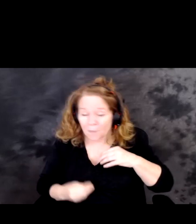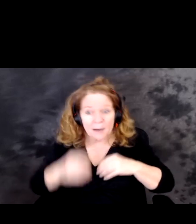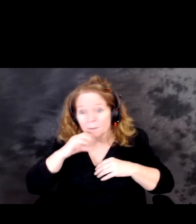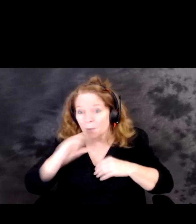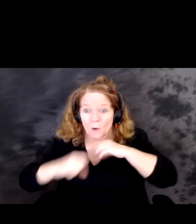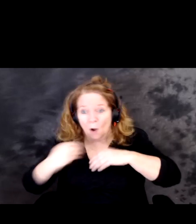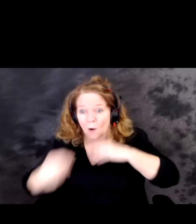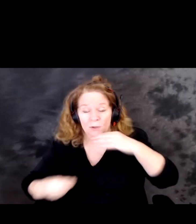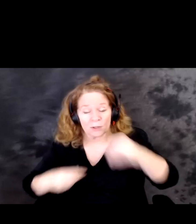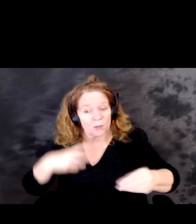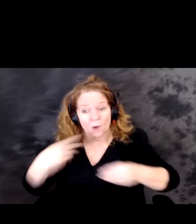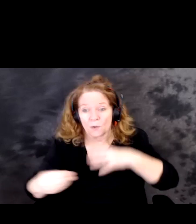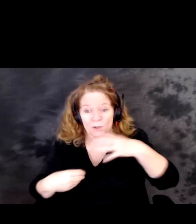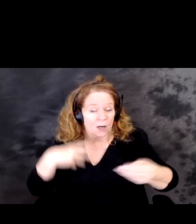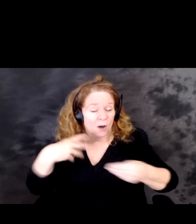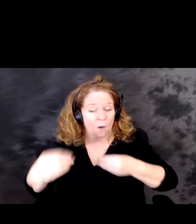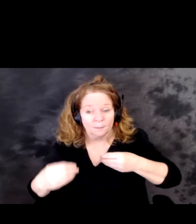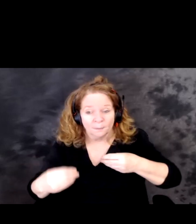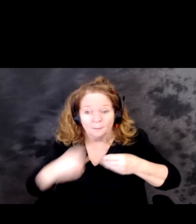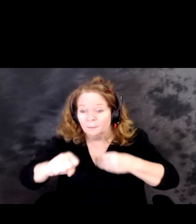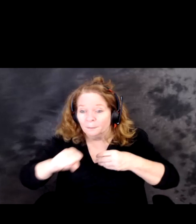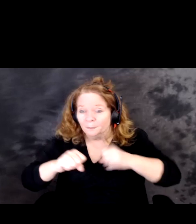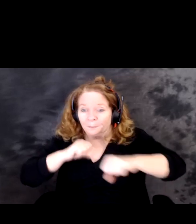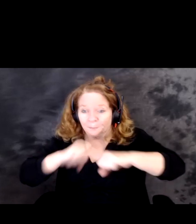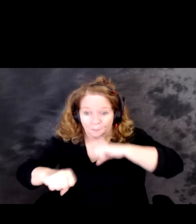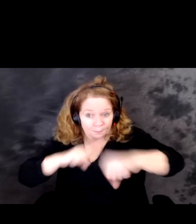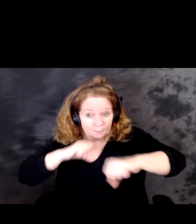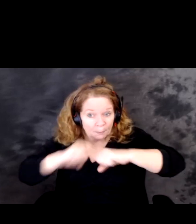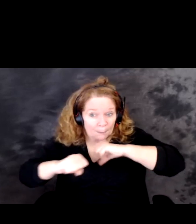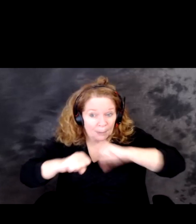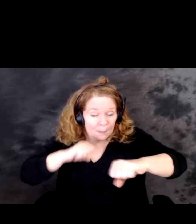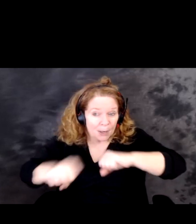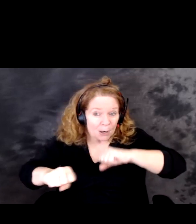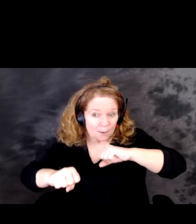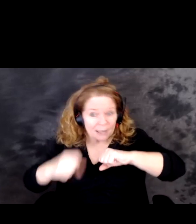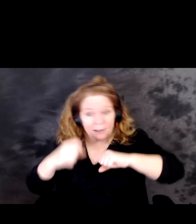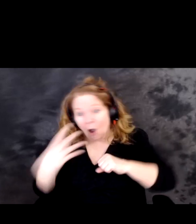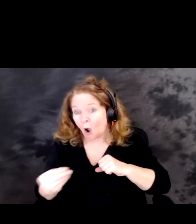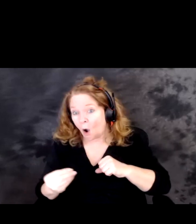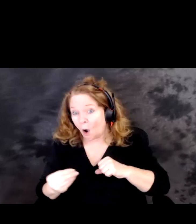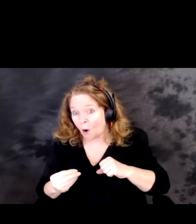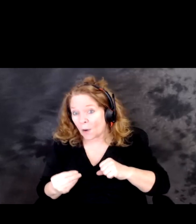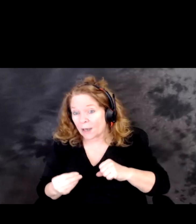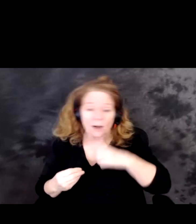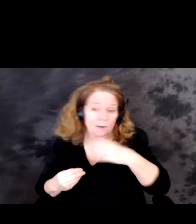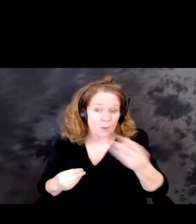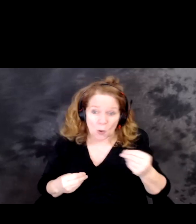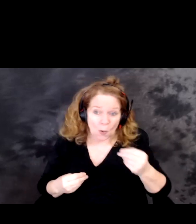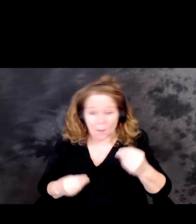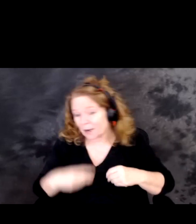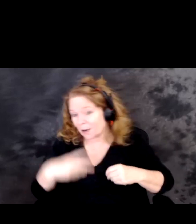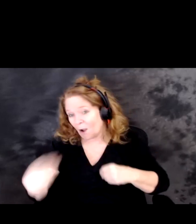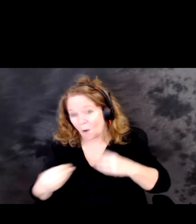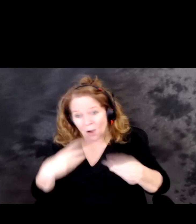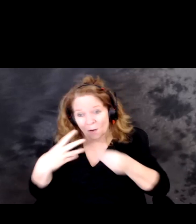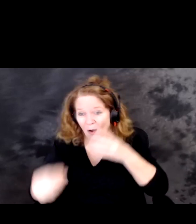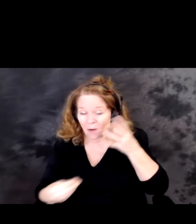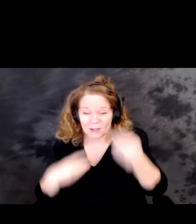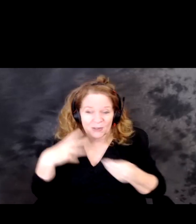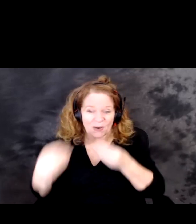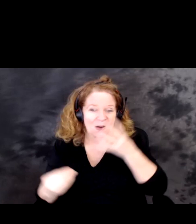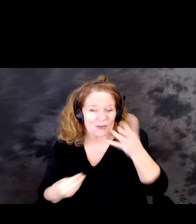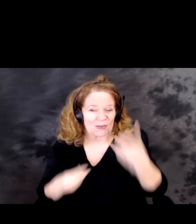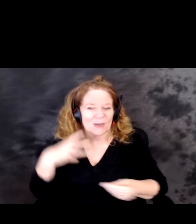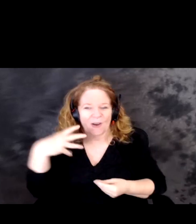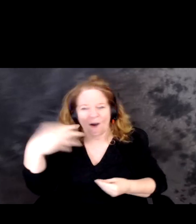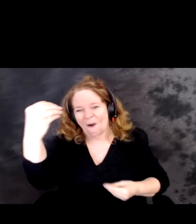vamos y boom, boom, boom, boom. Y vamos, vamos, vamos, boom, boom, boom. Vamos, vamos Y boom, y